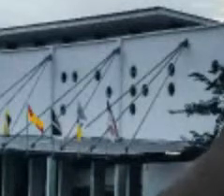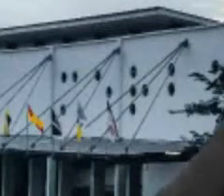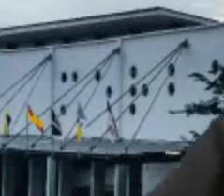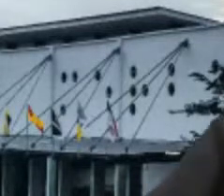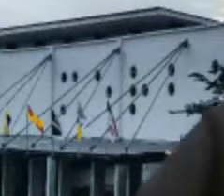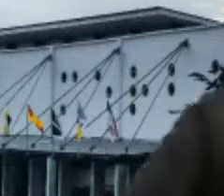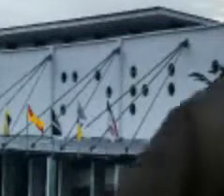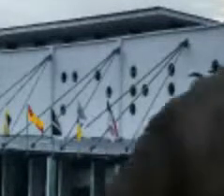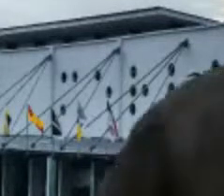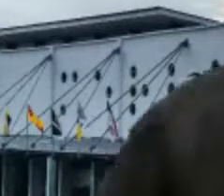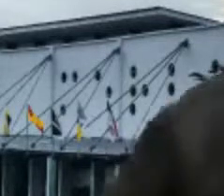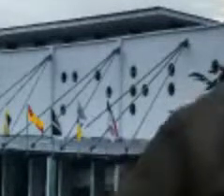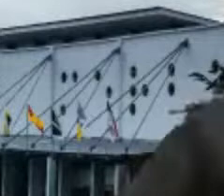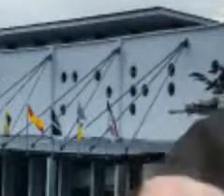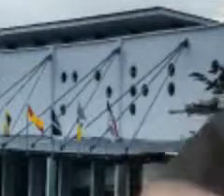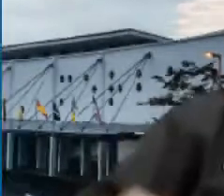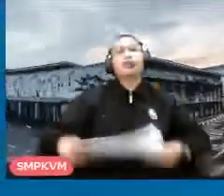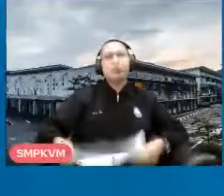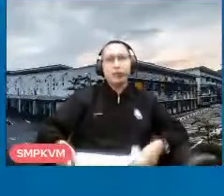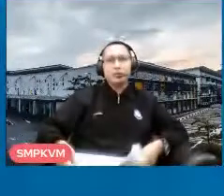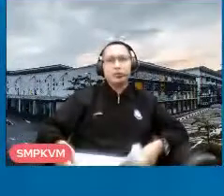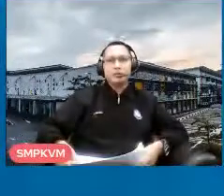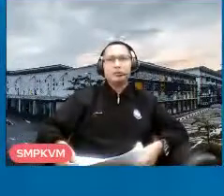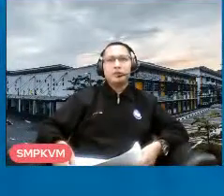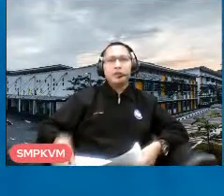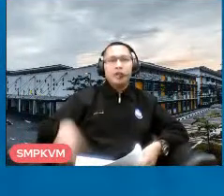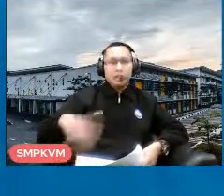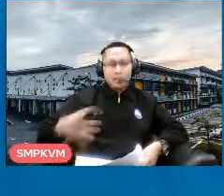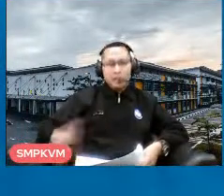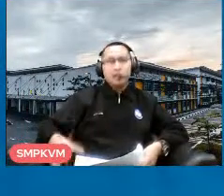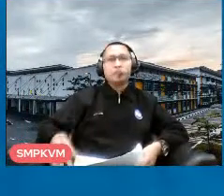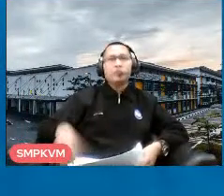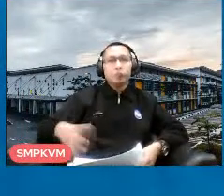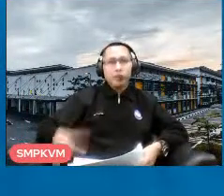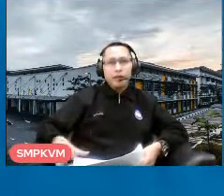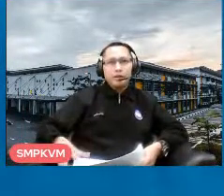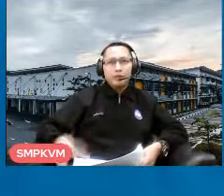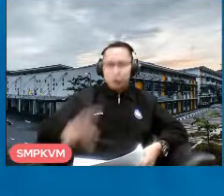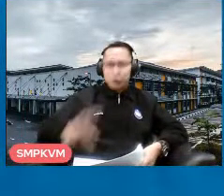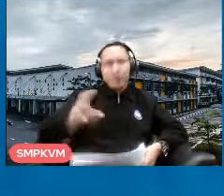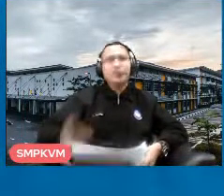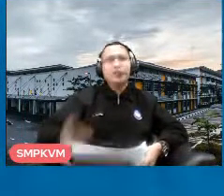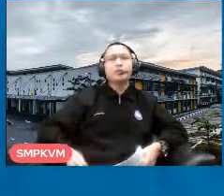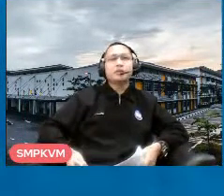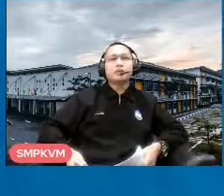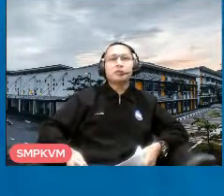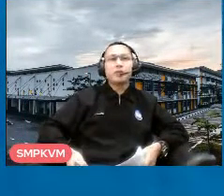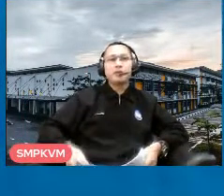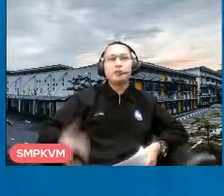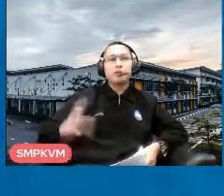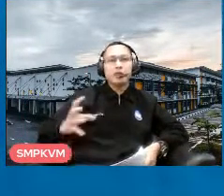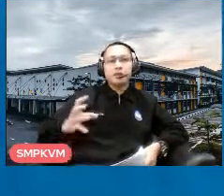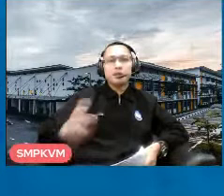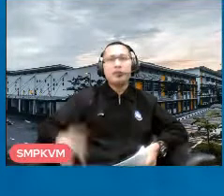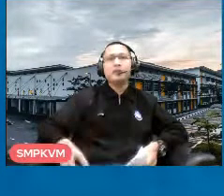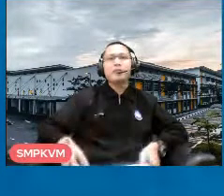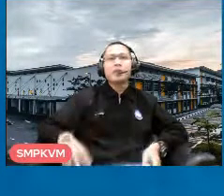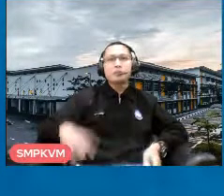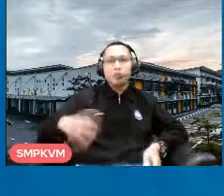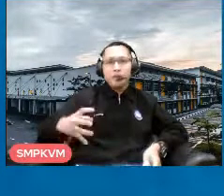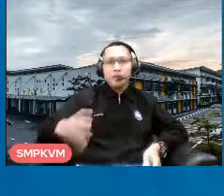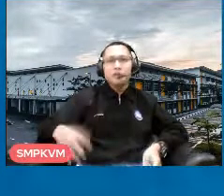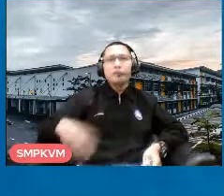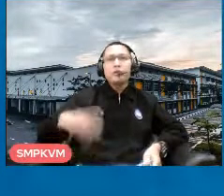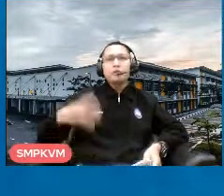istri ini merupakan peraturan yang sekolah tetapkan kepada semua murid supaya pohon supaya pelajari